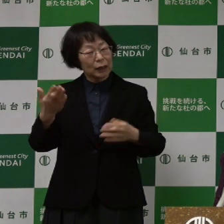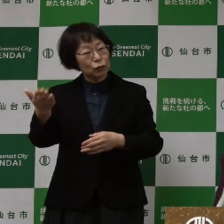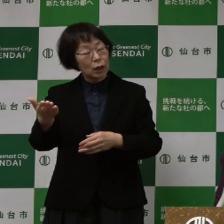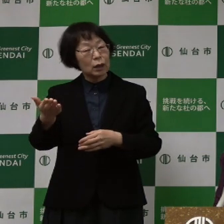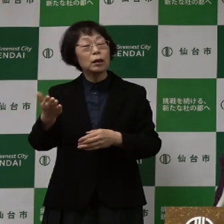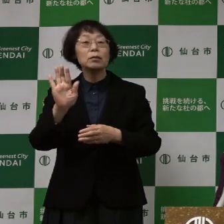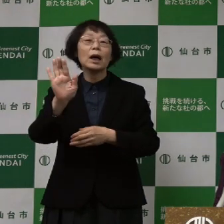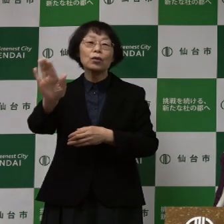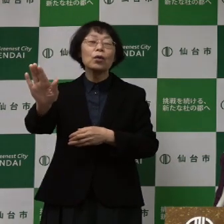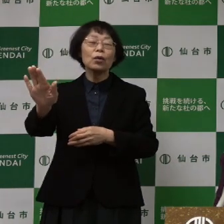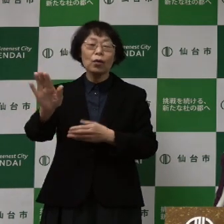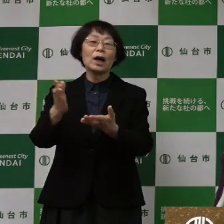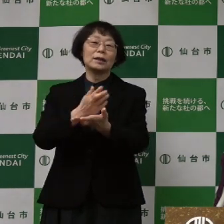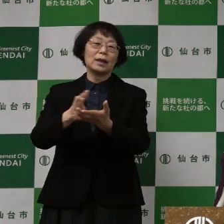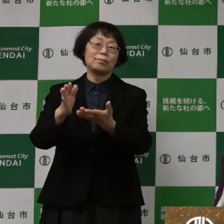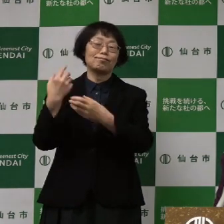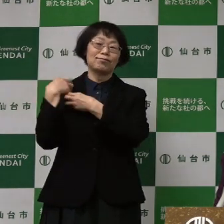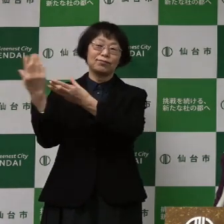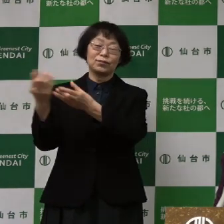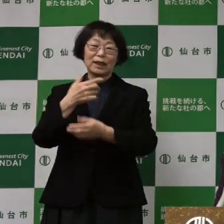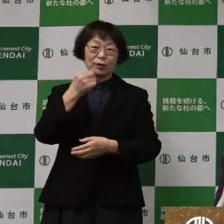後に委ねたいというふうに思います。